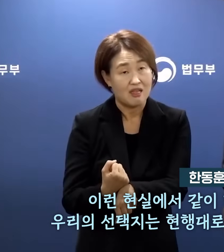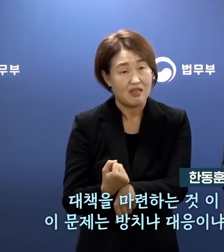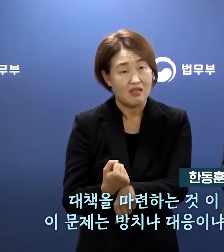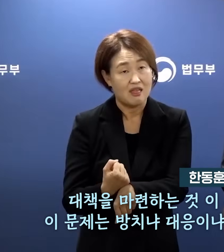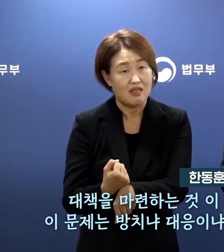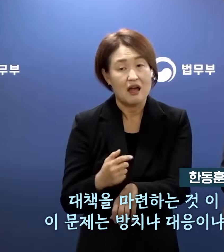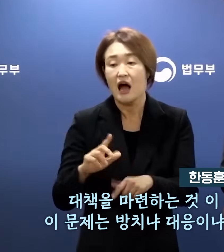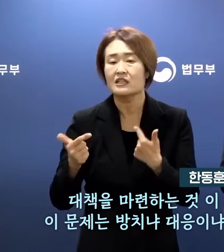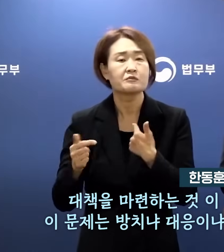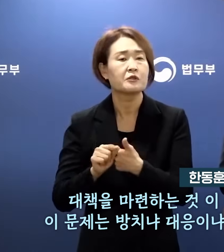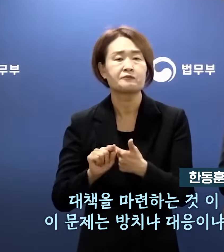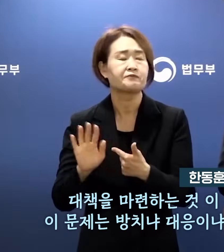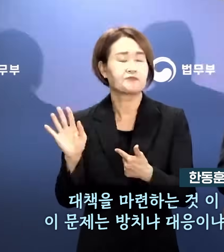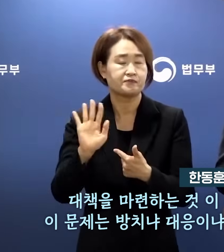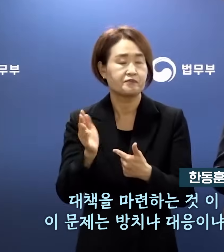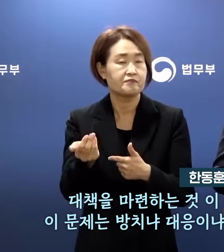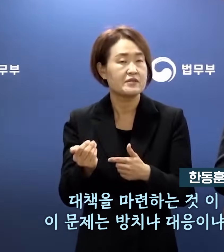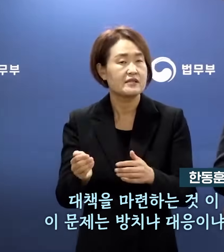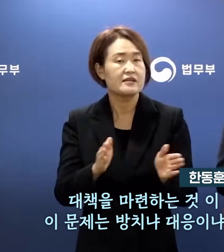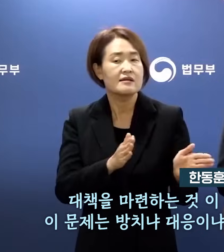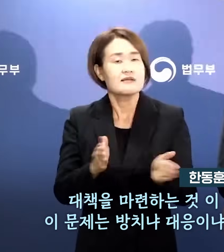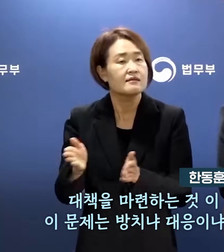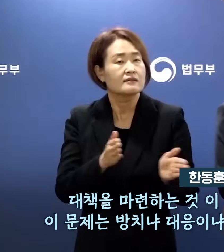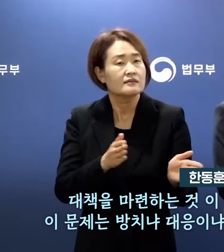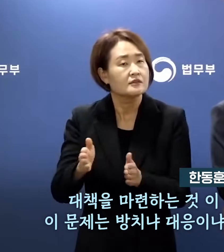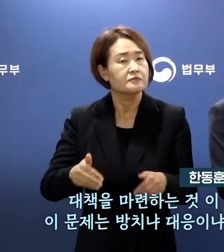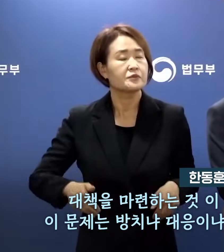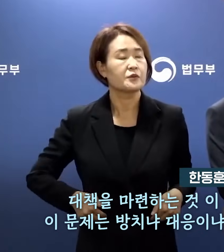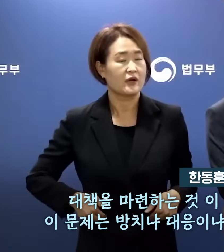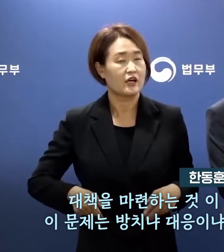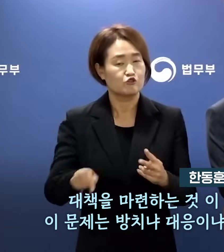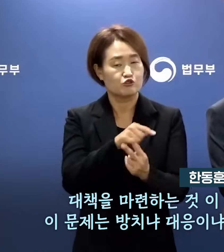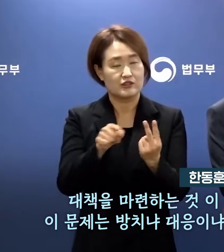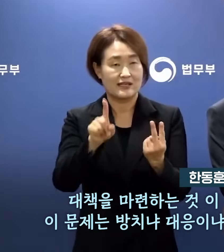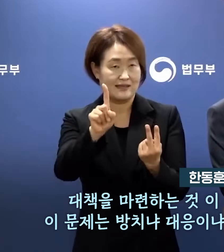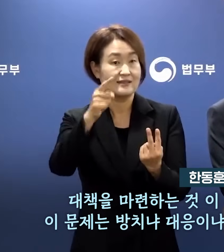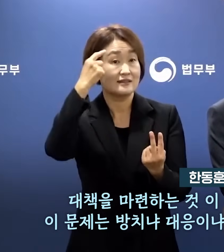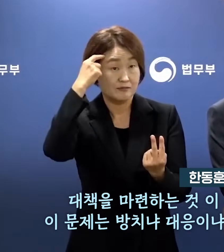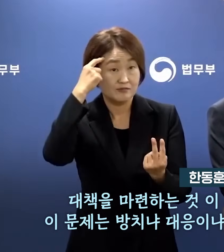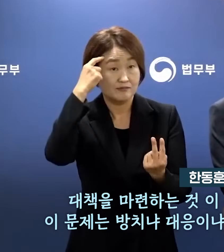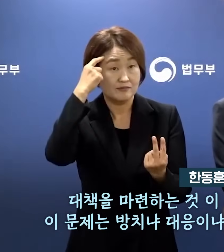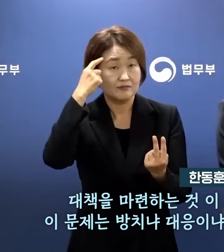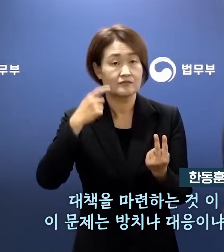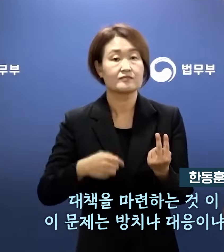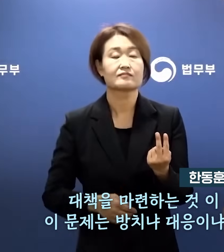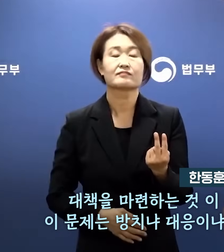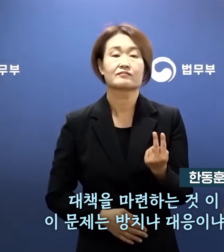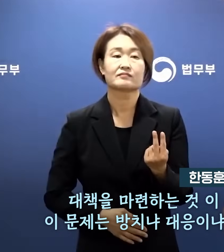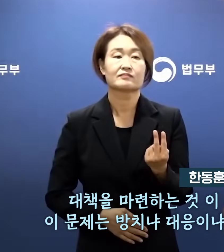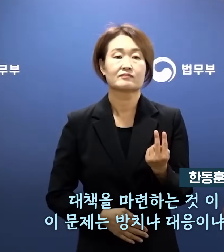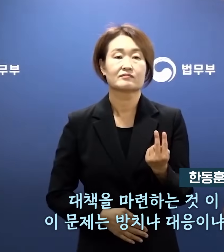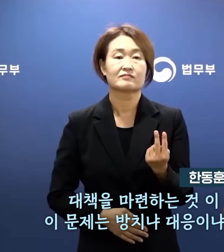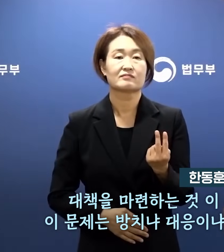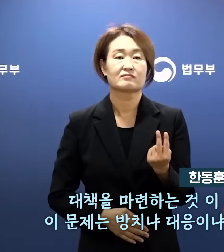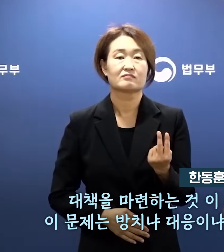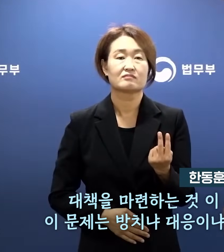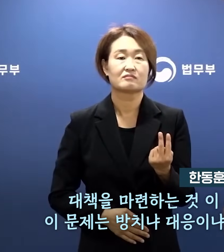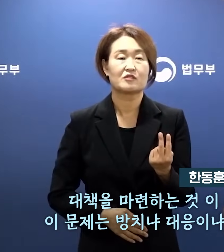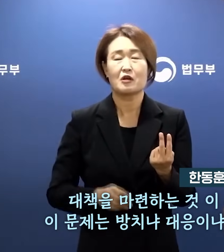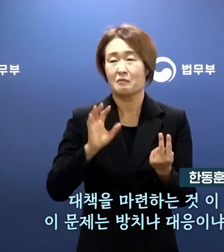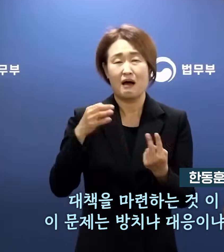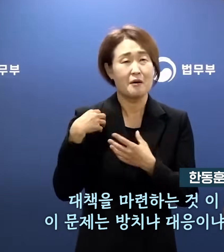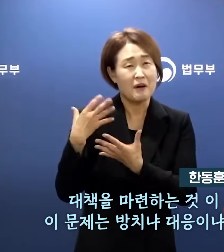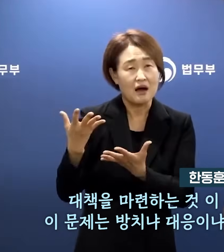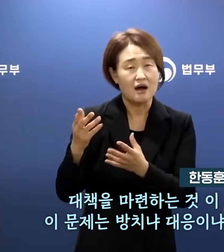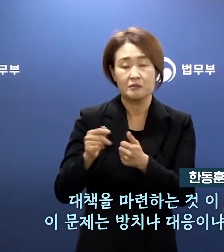여기에 대해서 대책을 마련하는 것, 이 두 가지 중에 하나일 겁니다. 이 문제는 방치냐